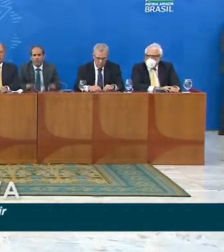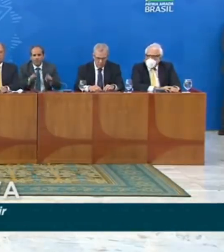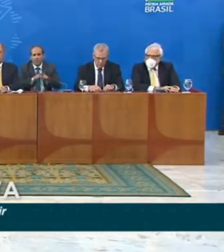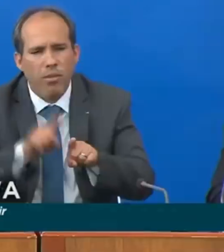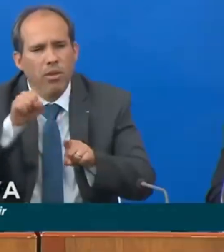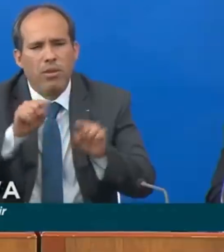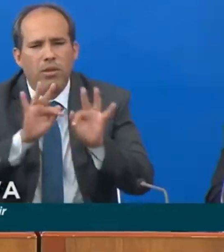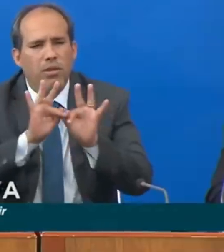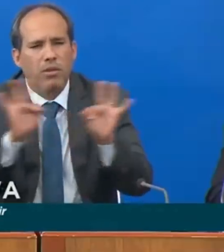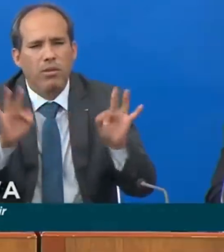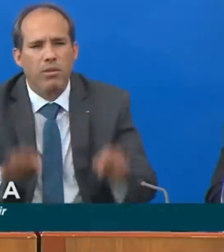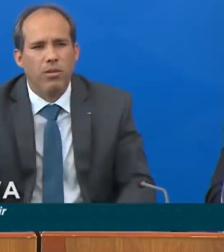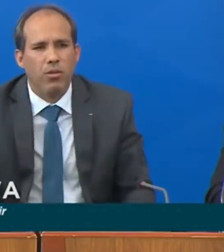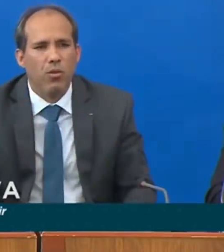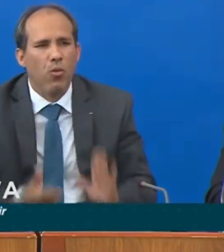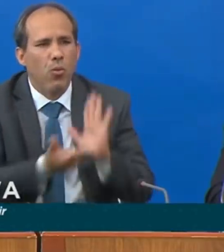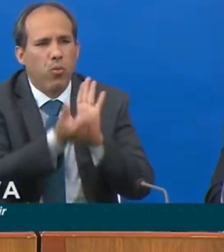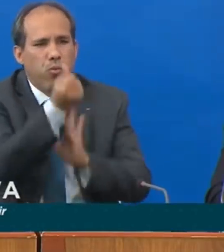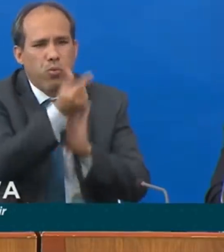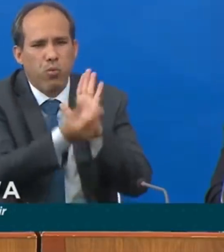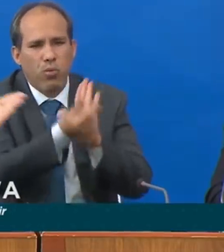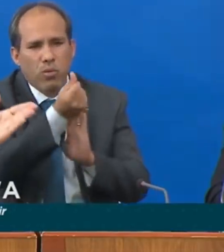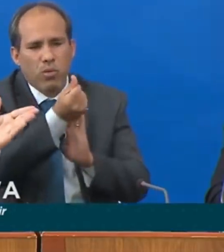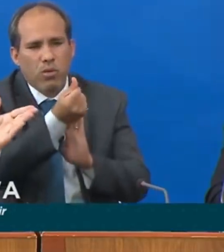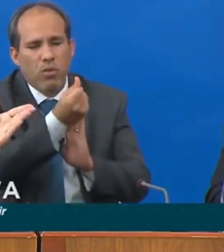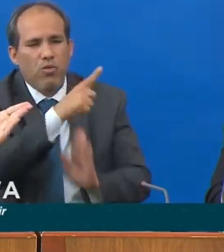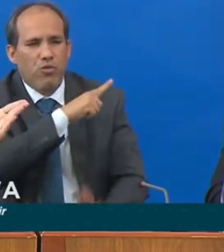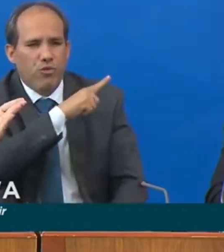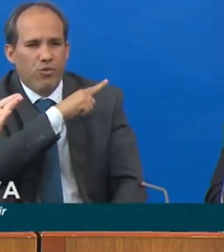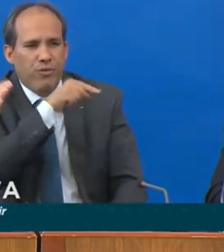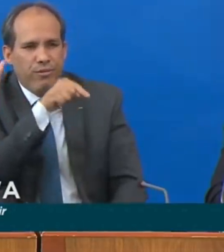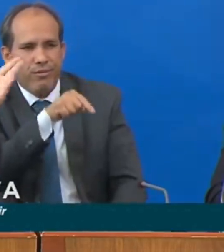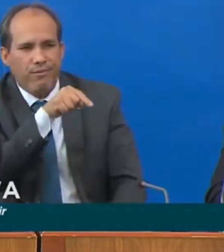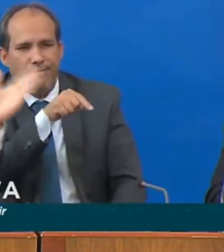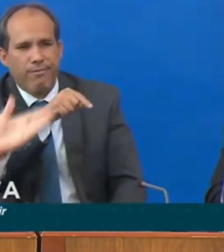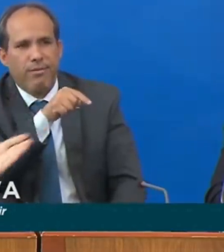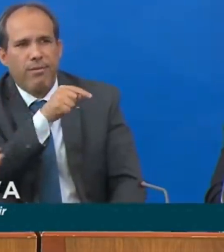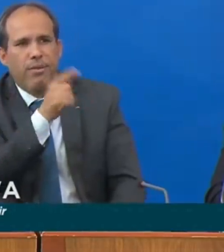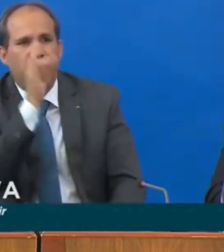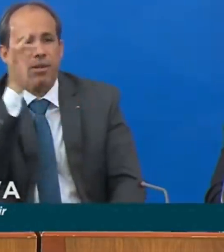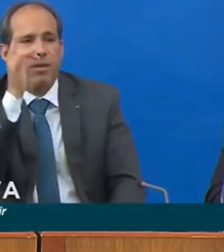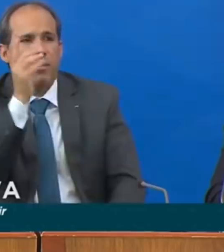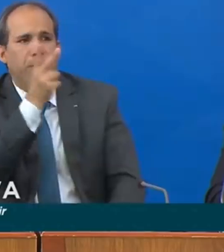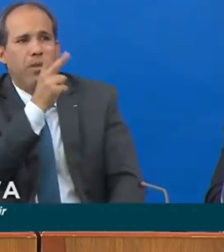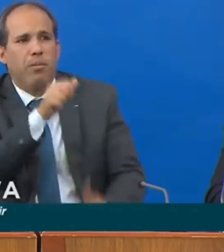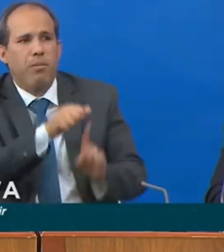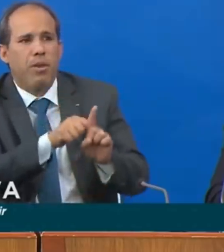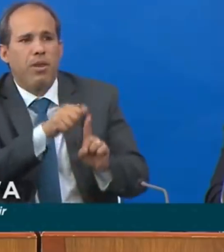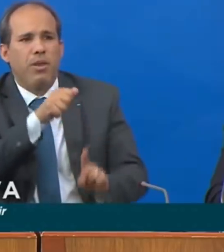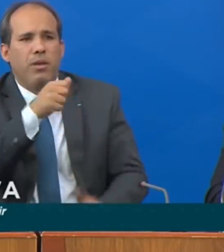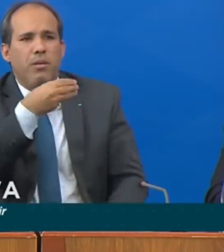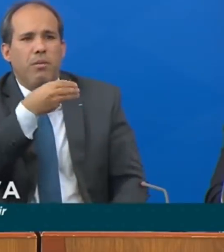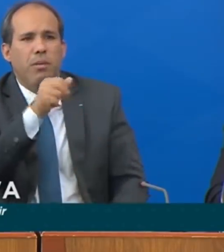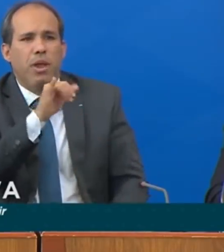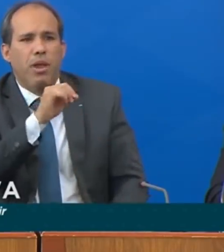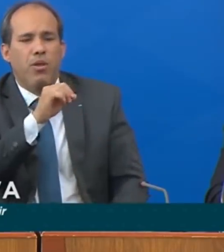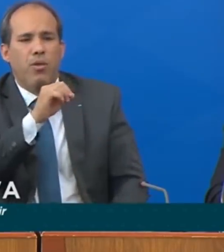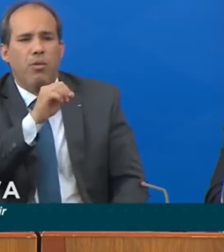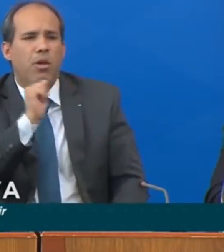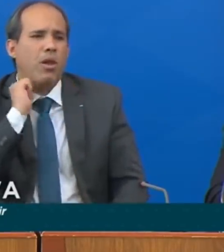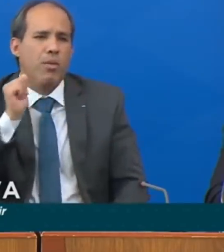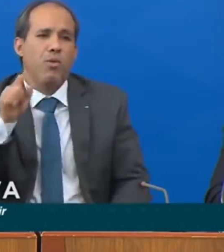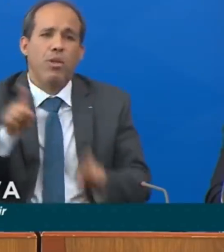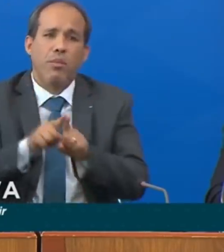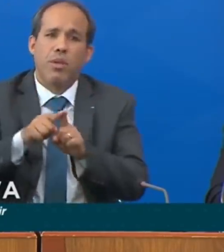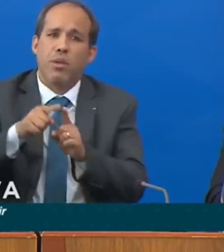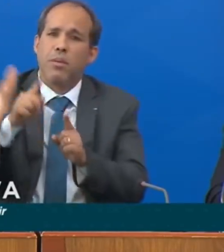simples. O orçamento está lá desde maio, abril do ano passado. O Pacto Federativo está no